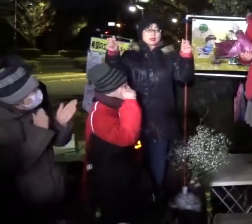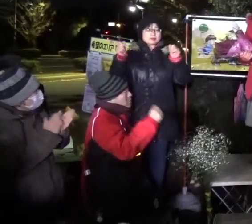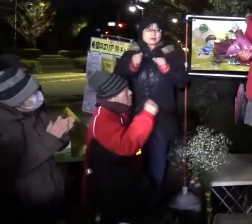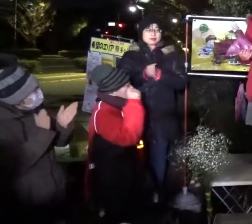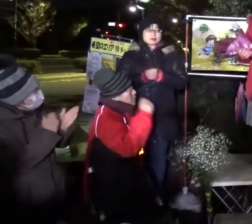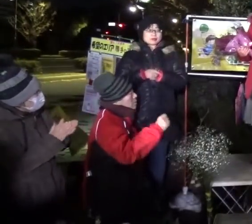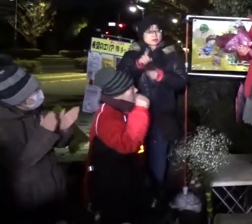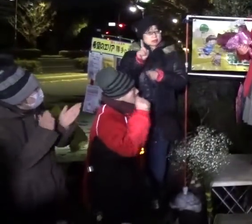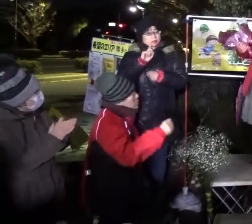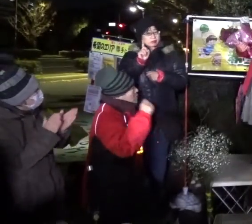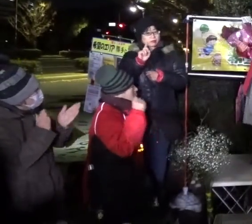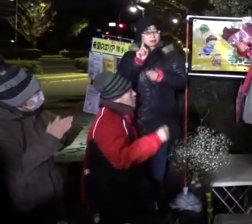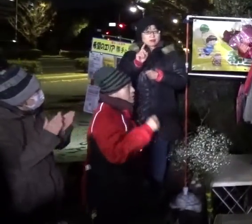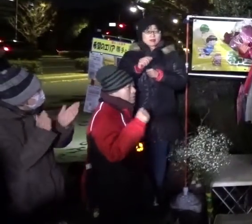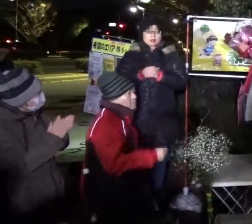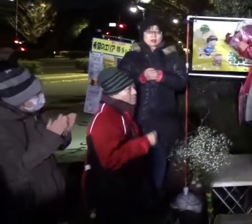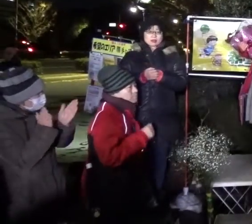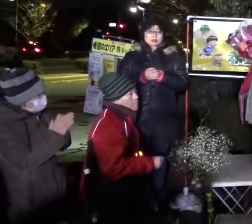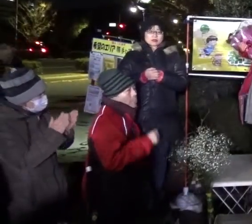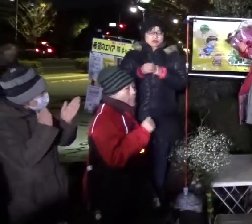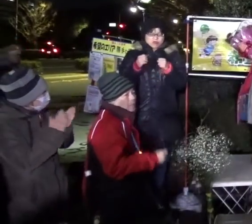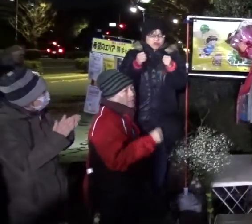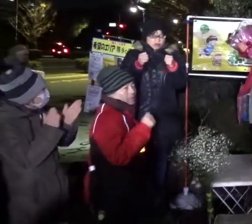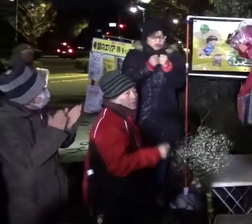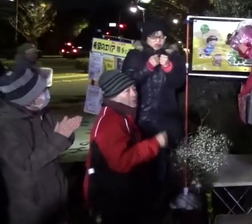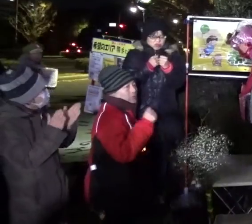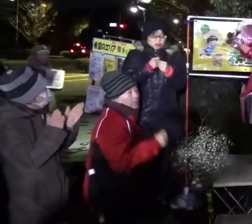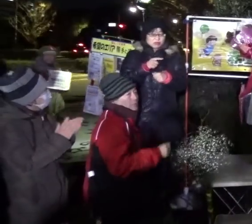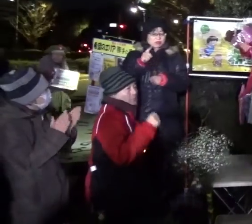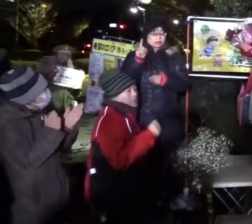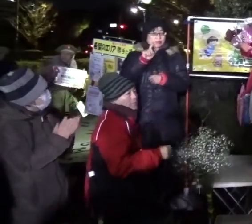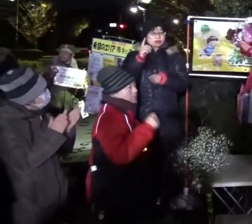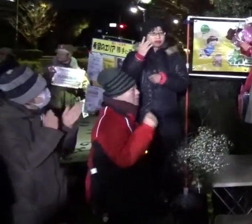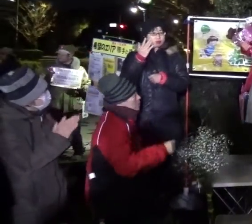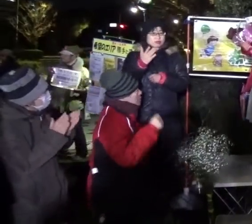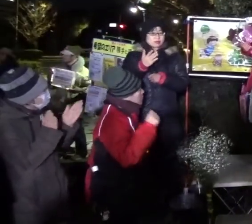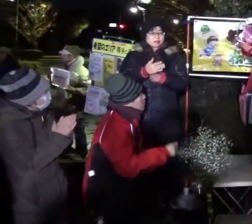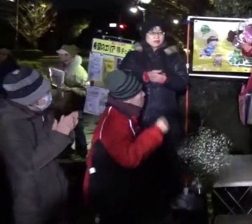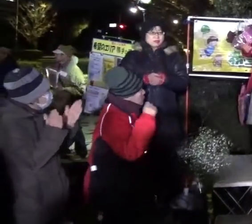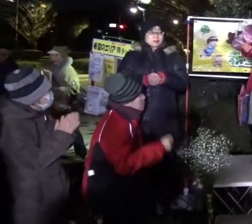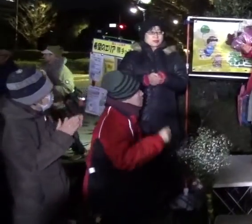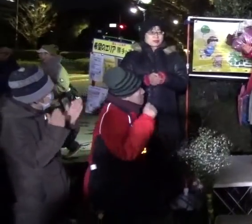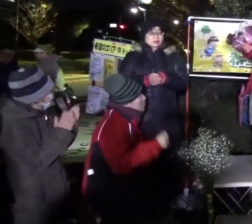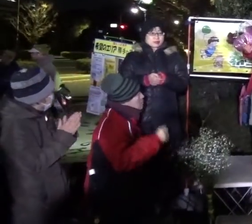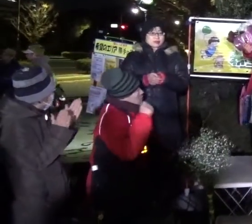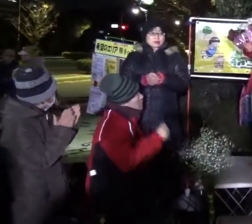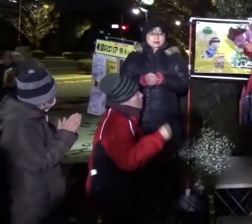Yeah.